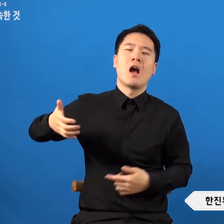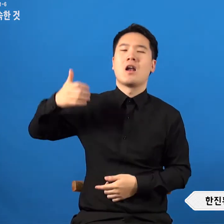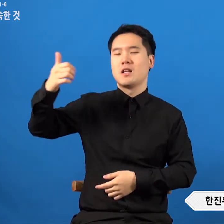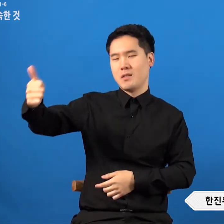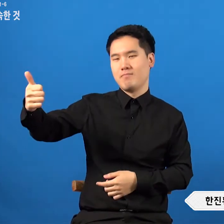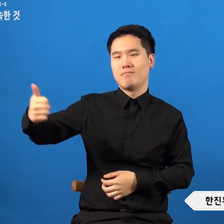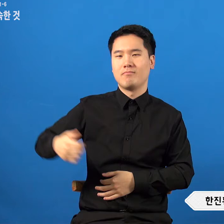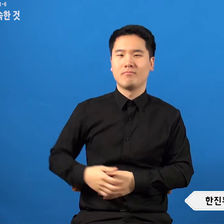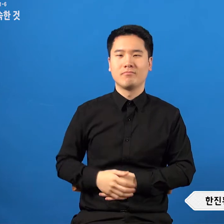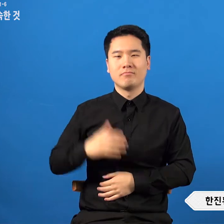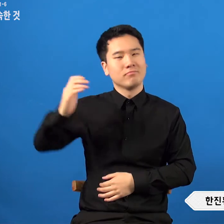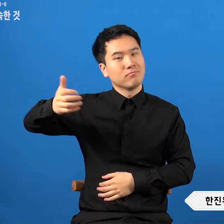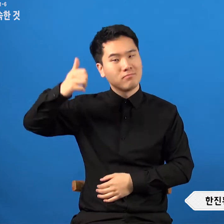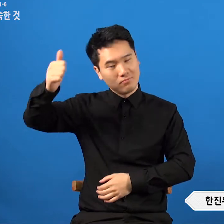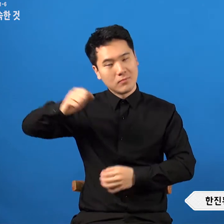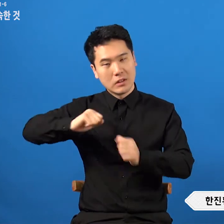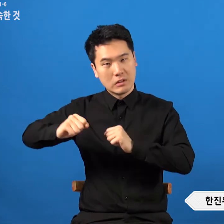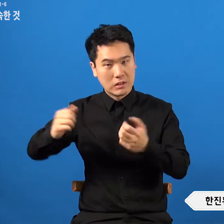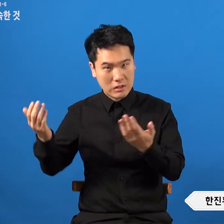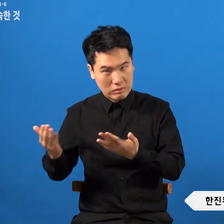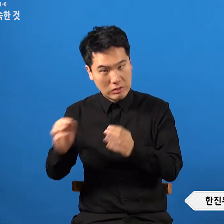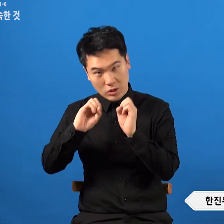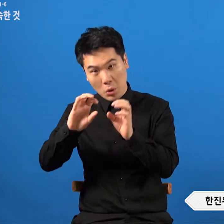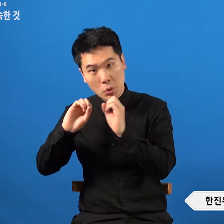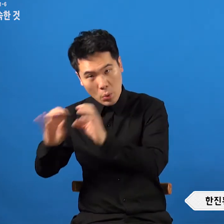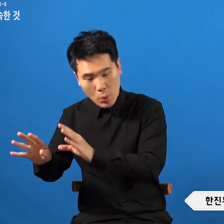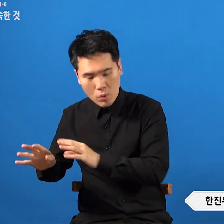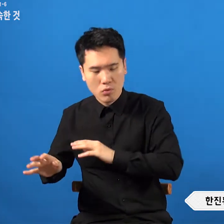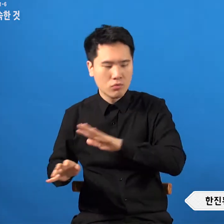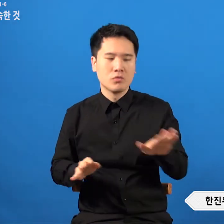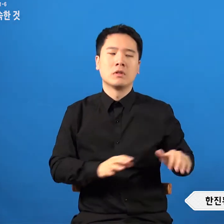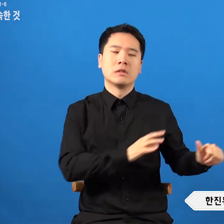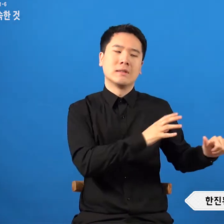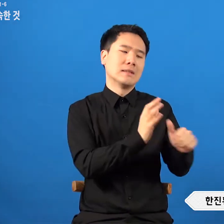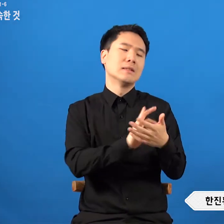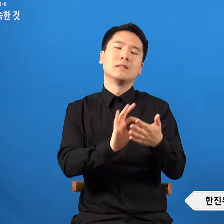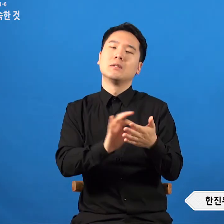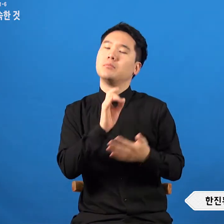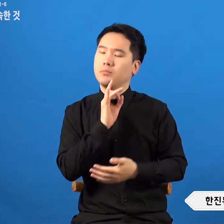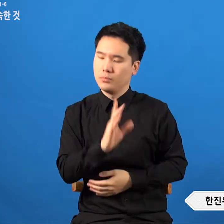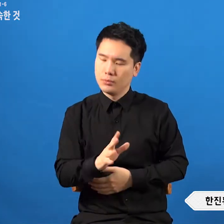우리는 하나님이 하시는 그 선교에 쓰임 받을 뿐입니다.